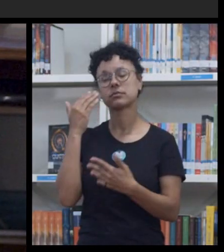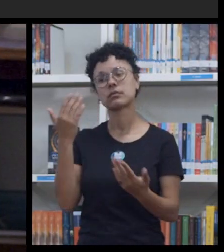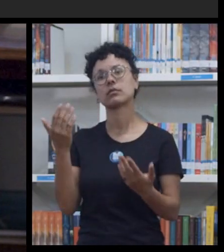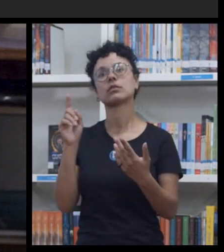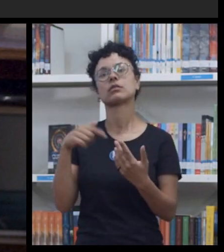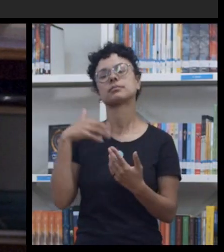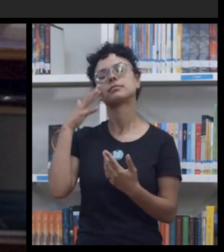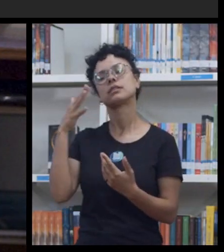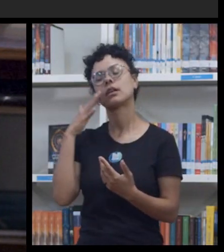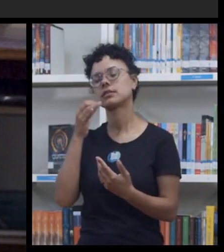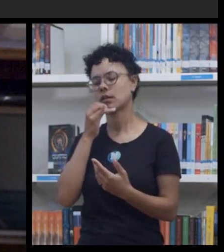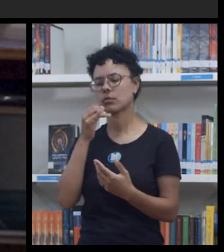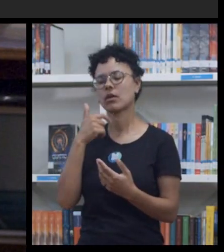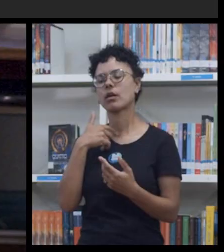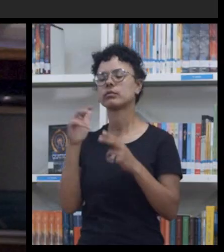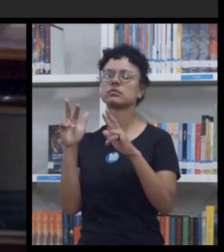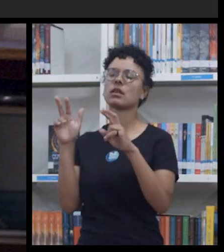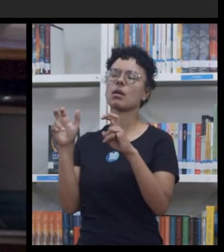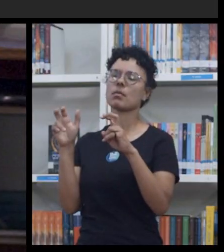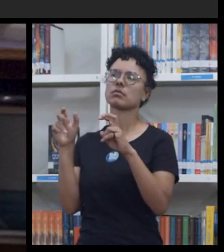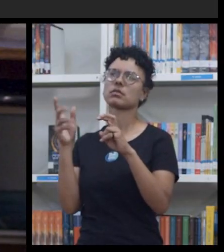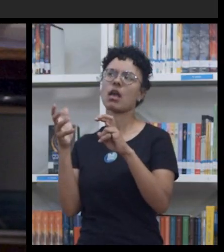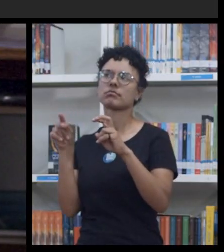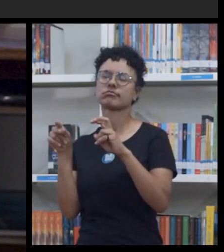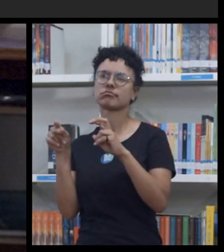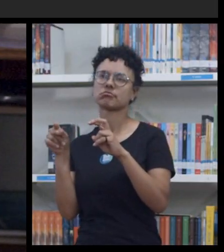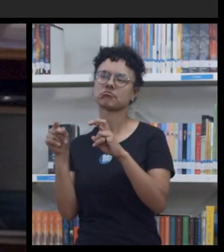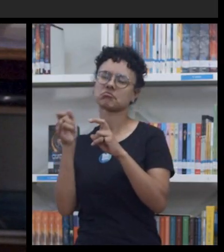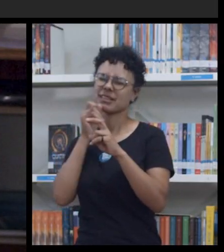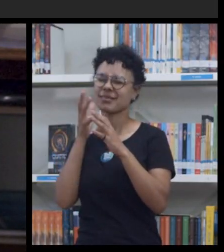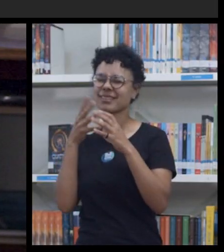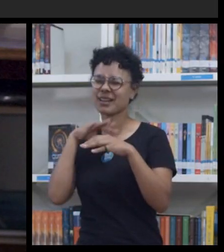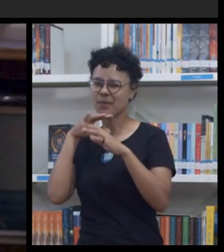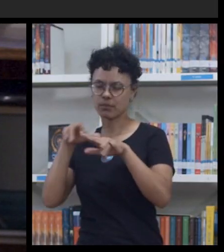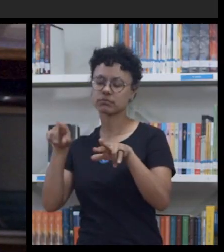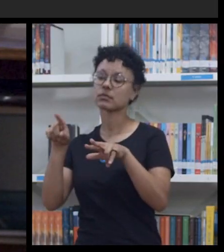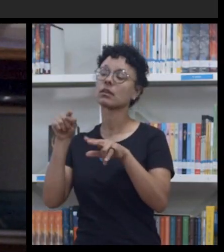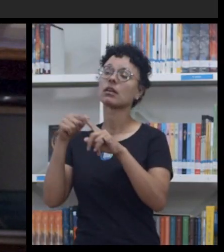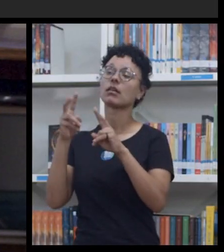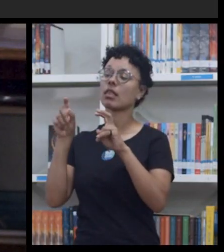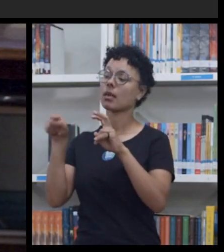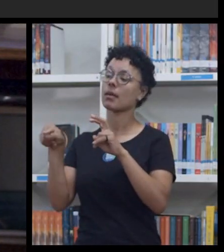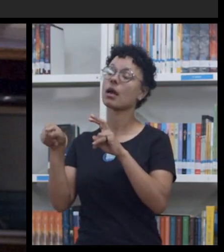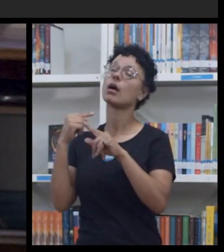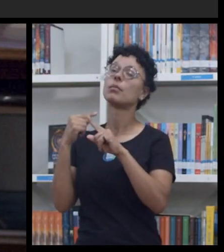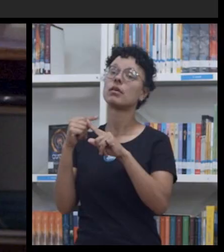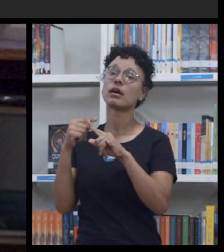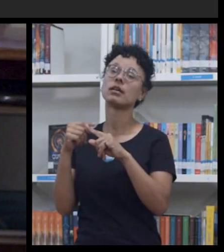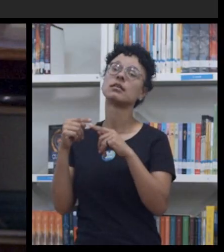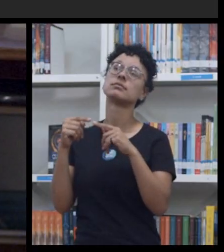Né? Então a gente tem que falar assim, bom, eu vou escrever isso para, no caso dos animais que eu estou falando, para poder